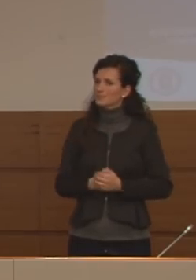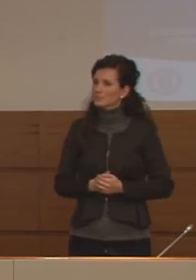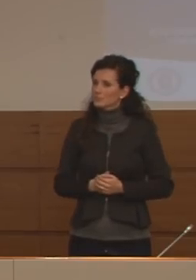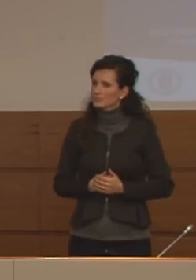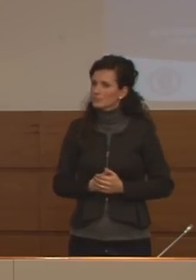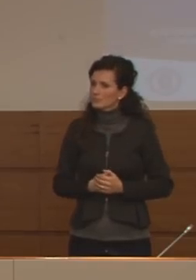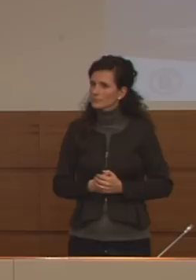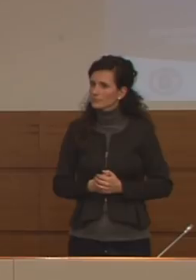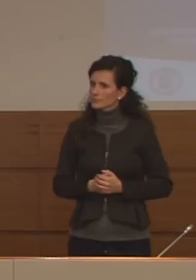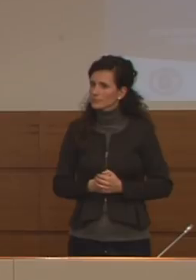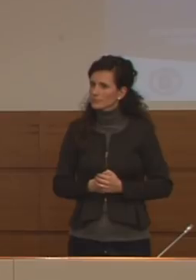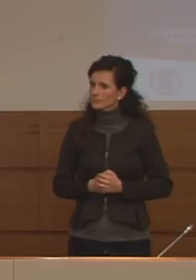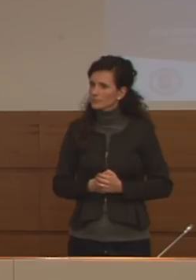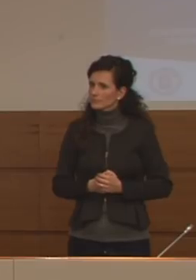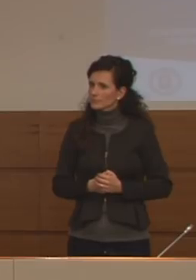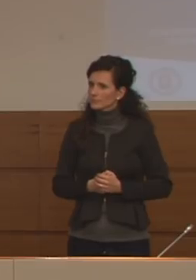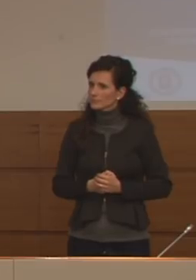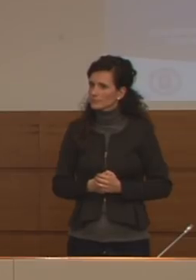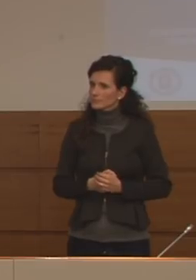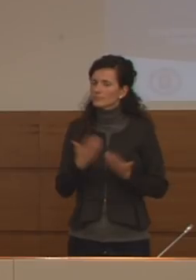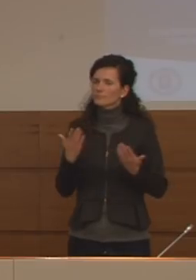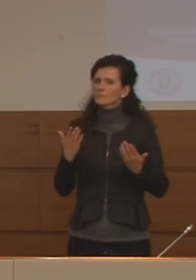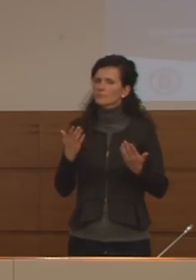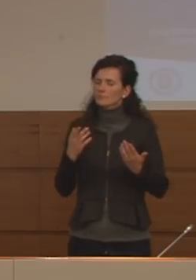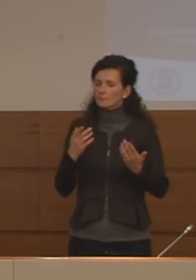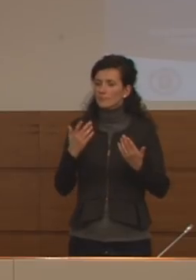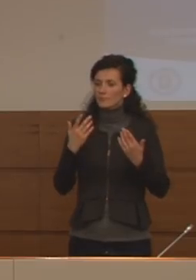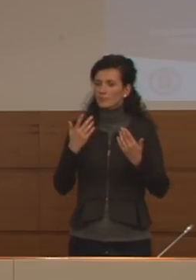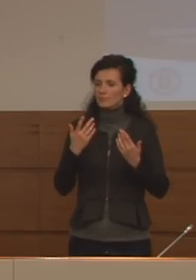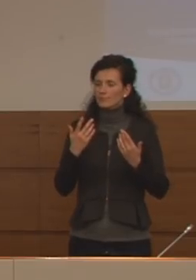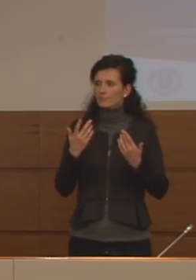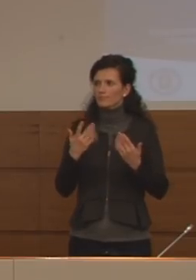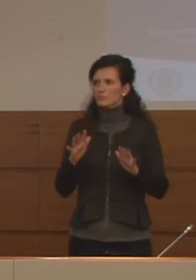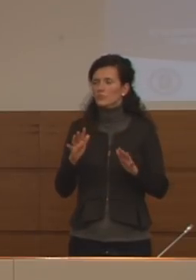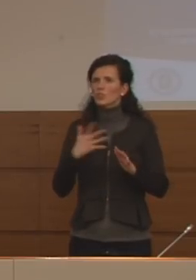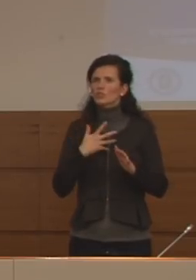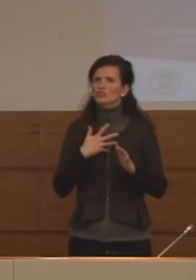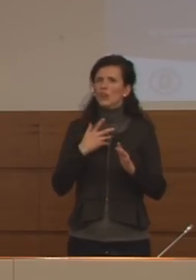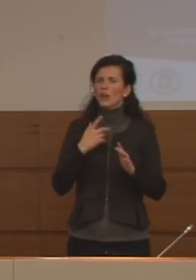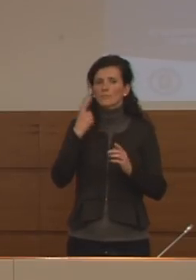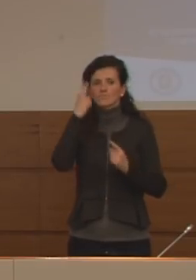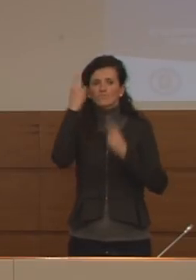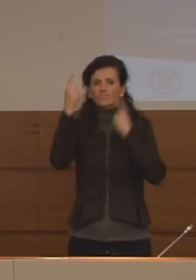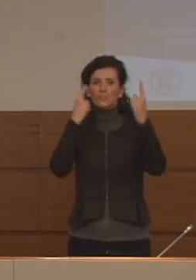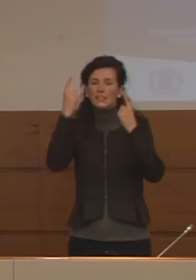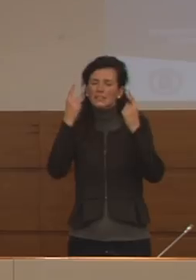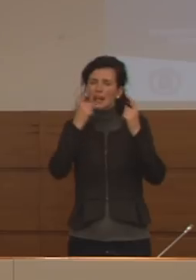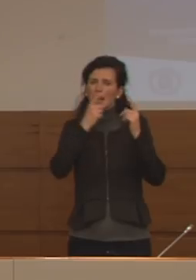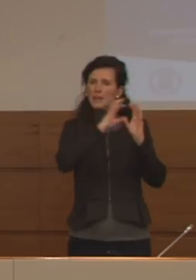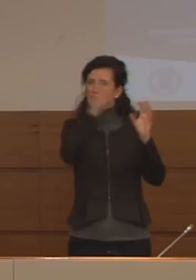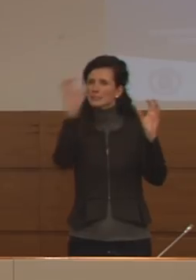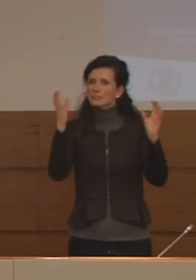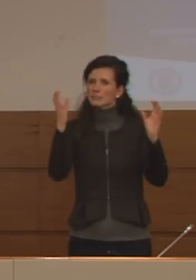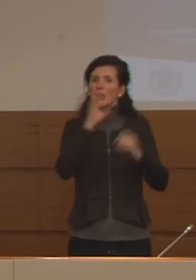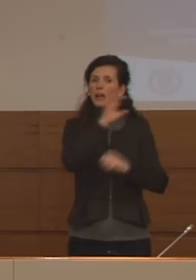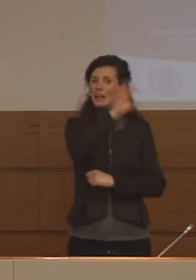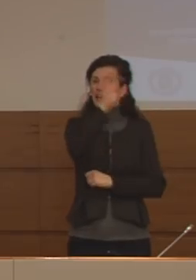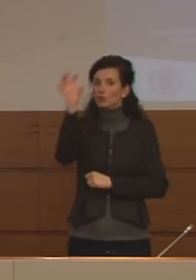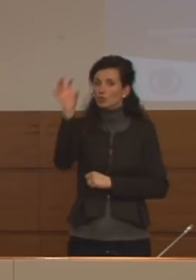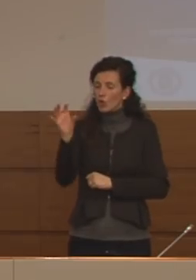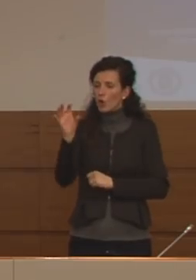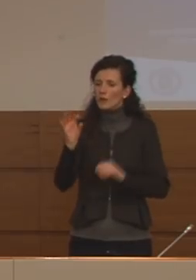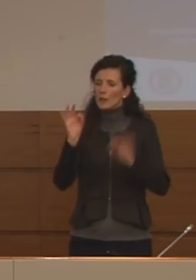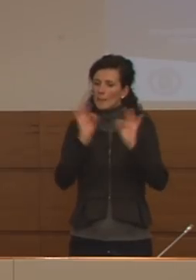riguardo alle ipotesi che vengono avanzate da più parti per esempio al di là delle regioni che si stanno attrezzando per i test